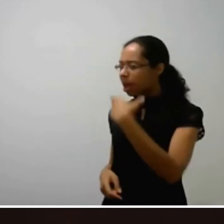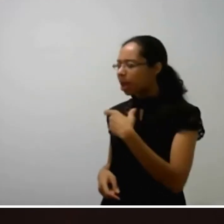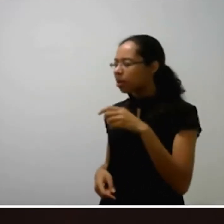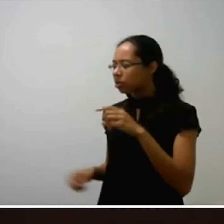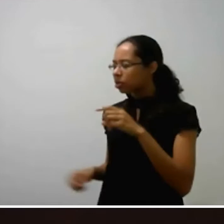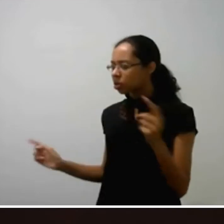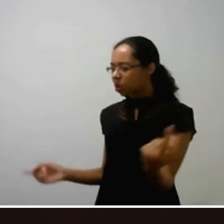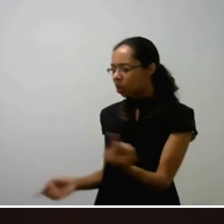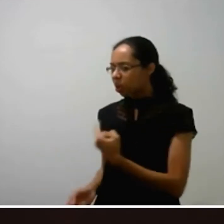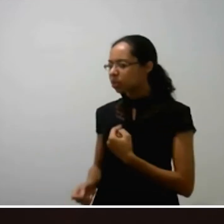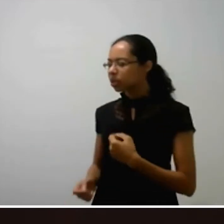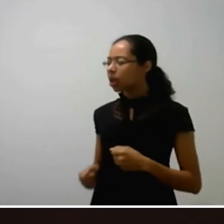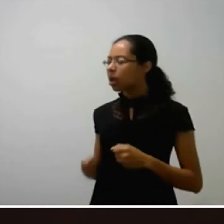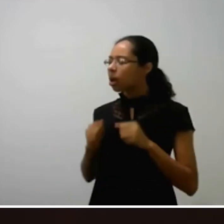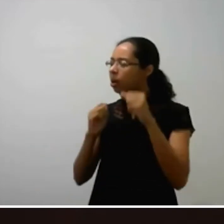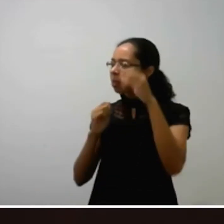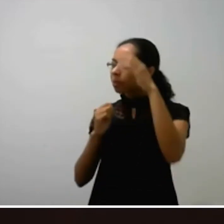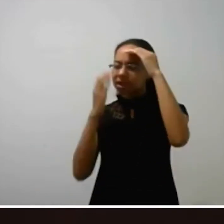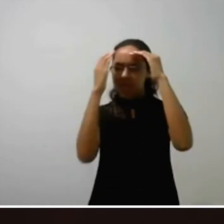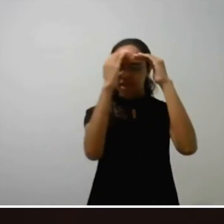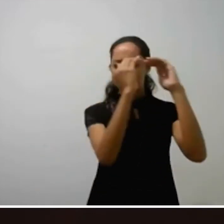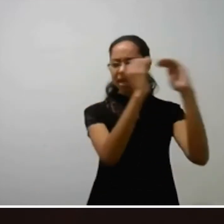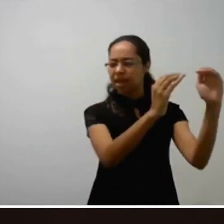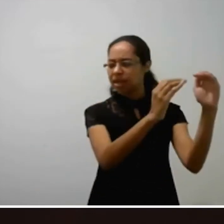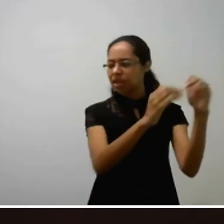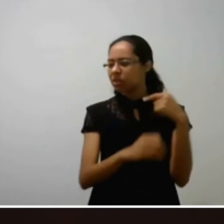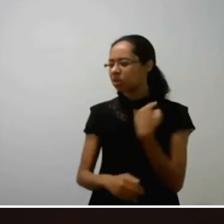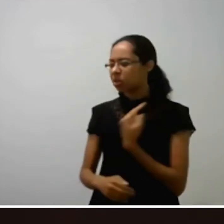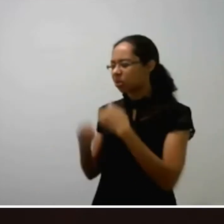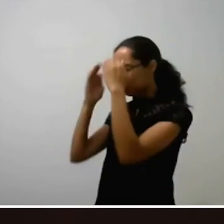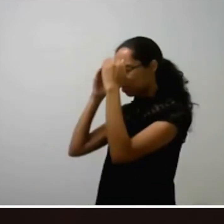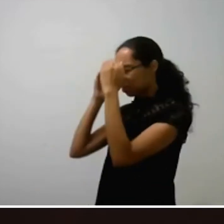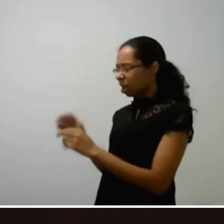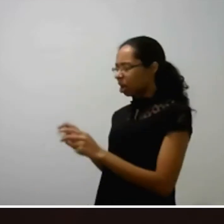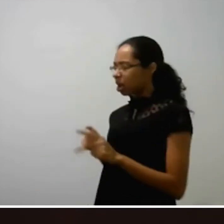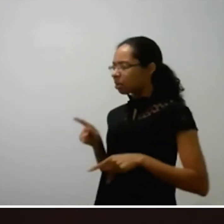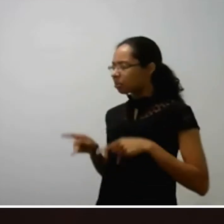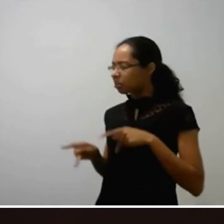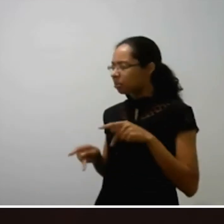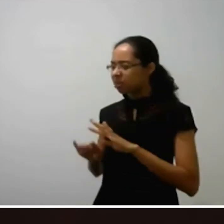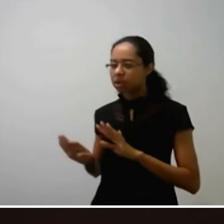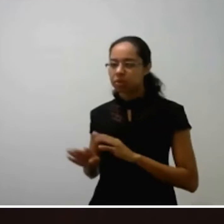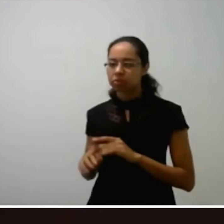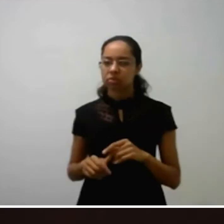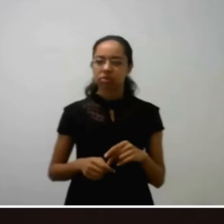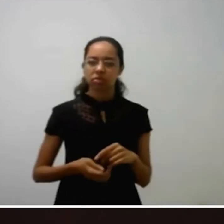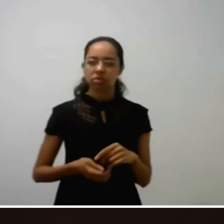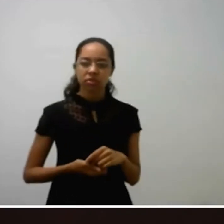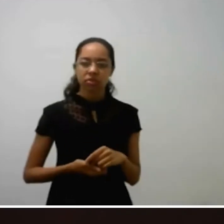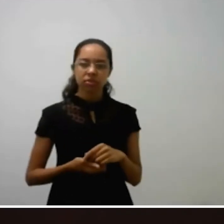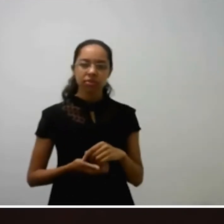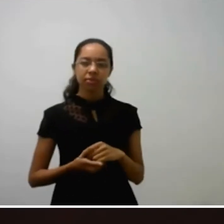os pobres homens de Lyon, como eles eram chamados, chamaram eles de pobres homens de Lyon,